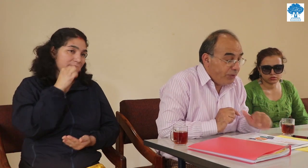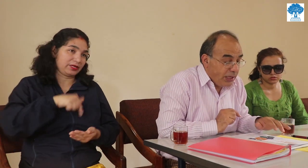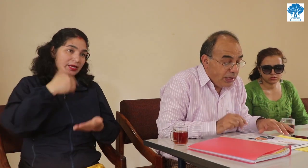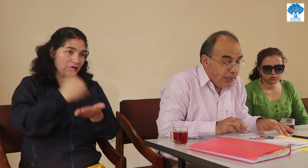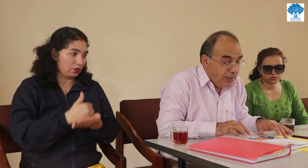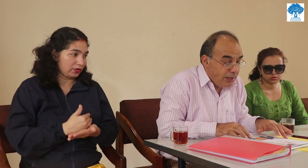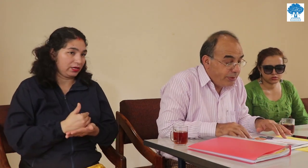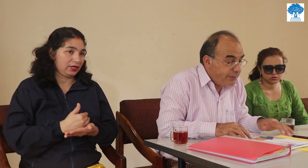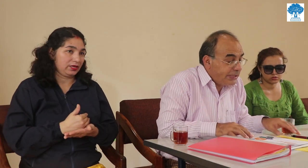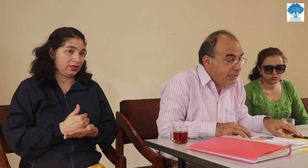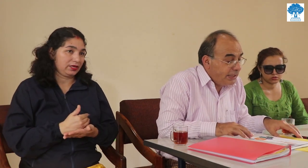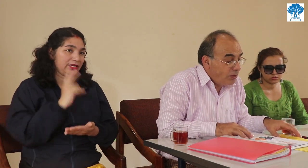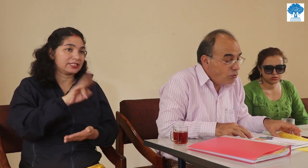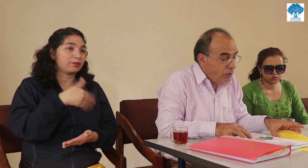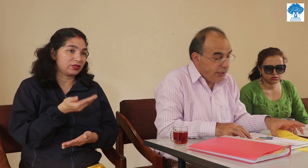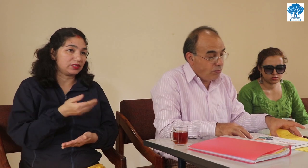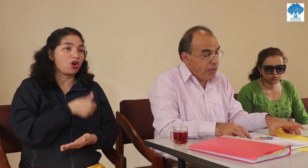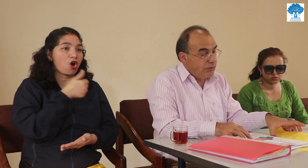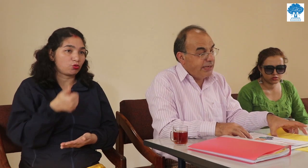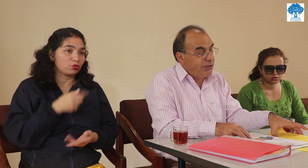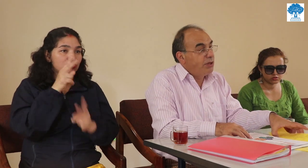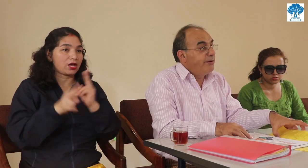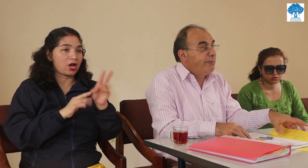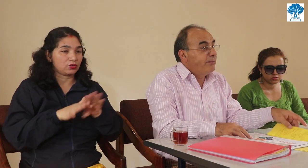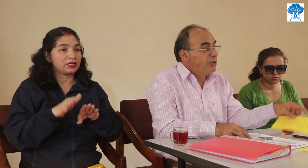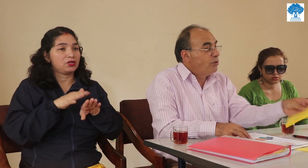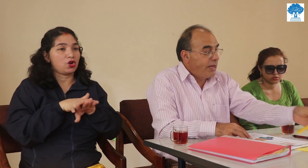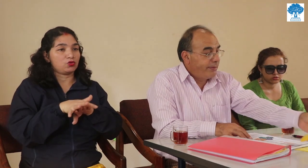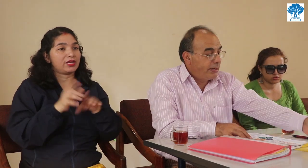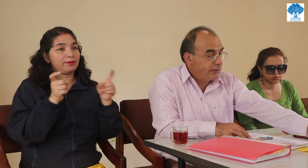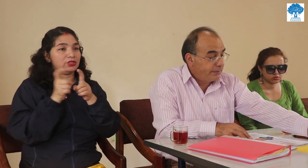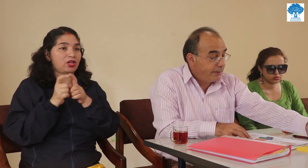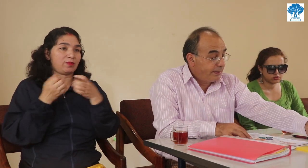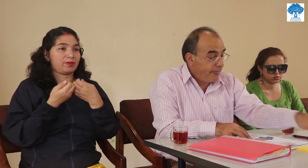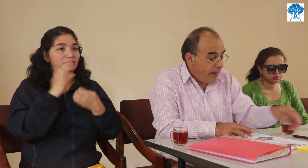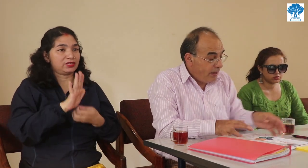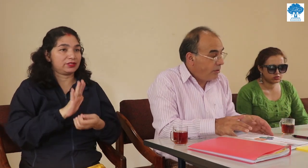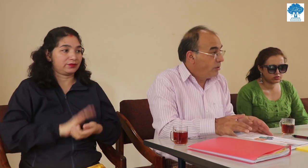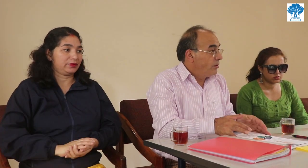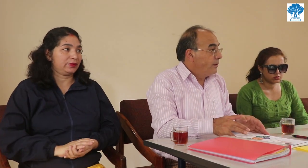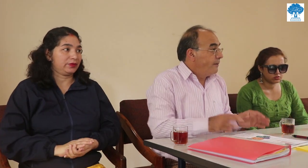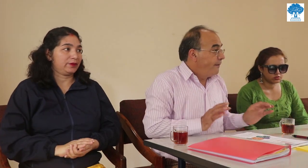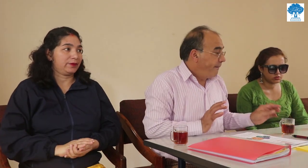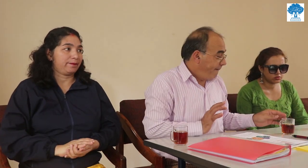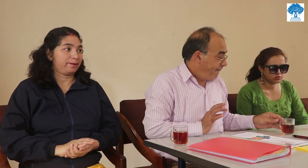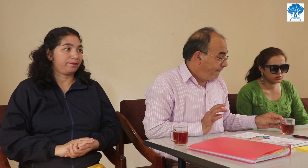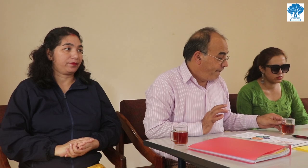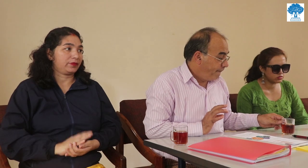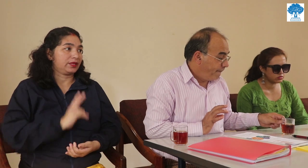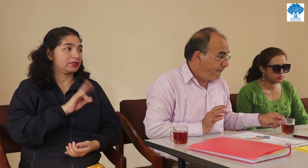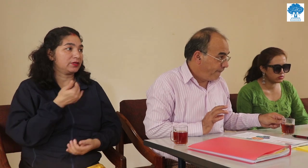रोकेँ, यस पछाडि चाहिँ अरू कुराहरू चाहिँ हामी छलफलको राउन्डमा गरौँ। त्यस पछाडि चाहिँ अब